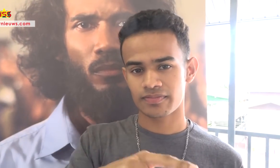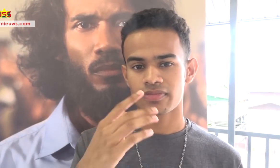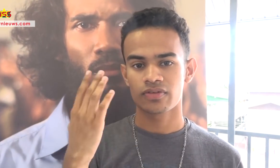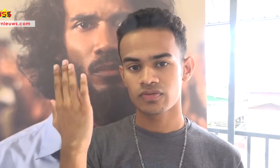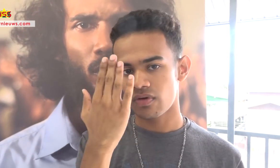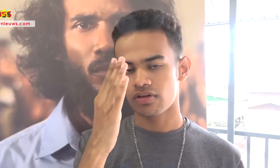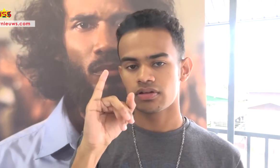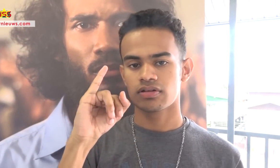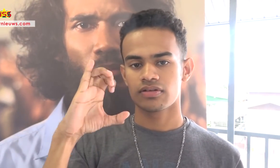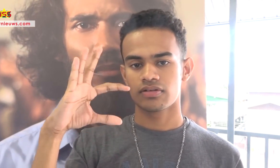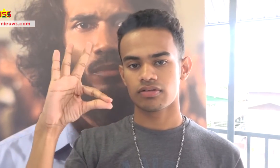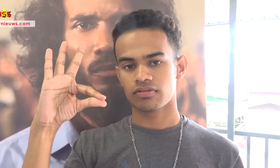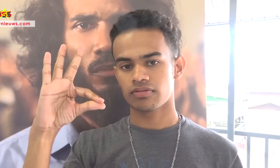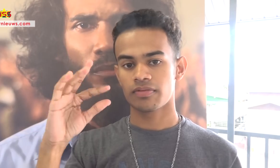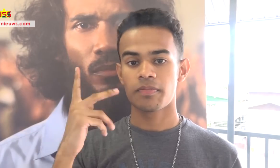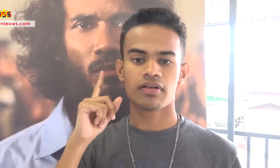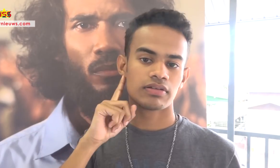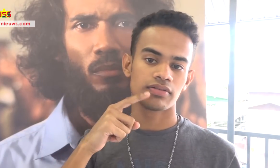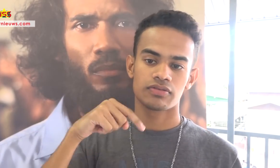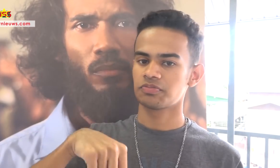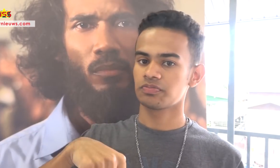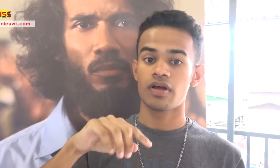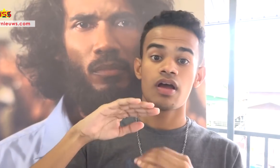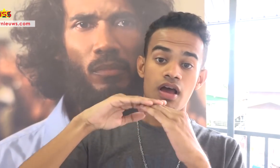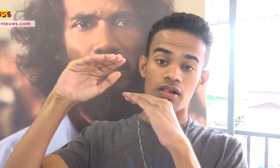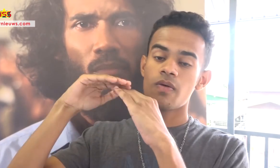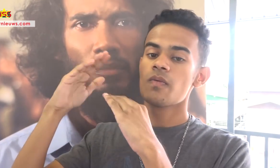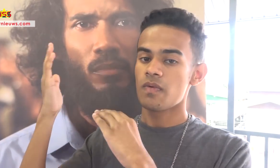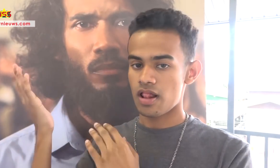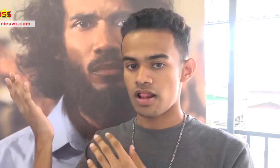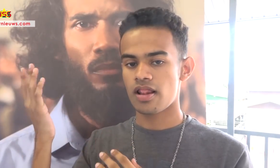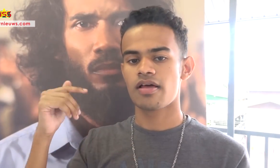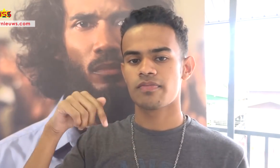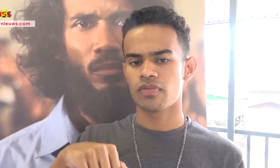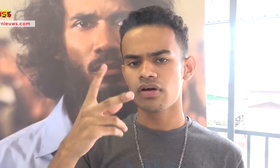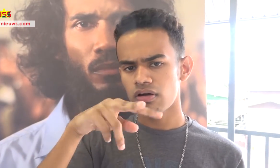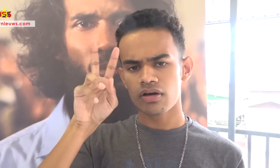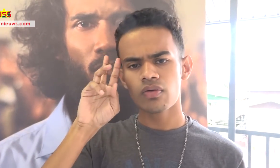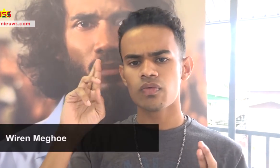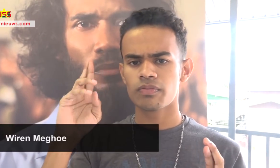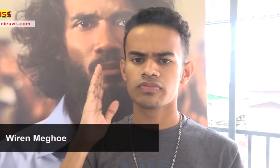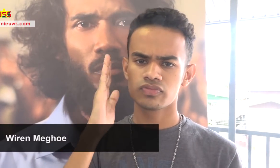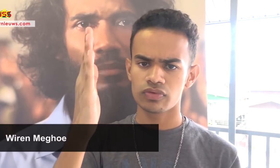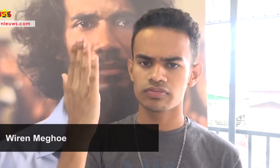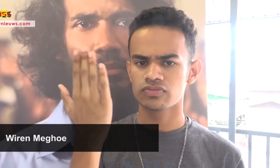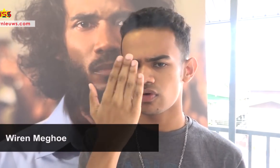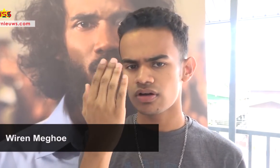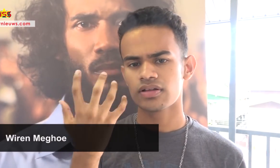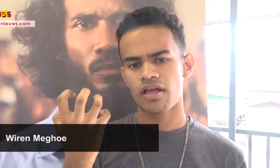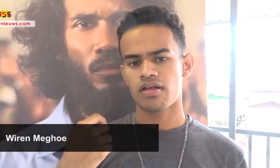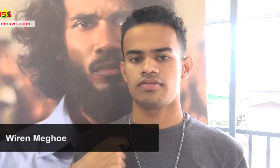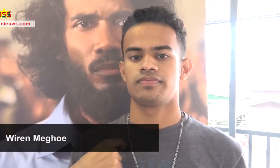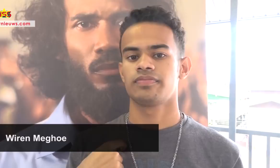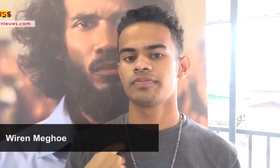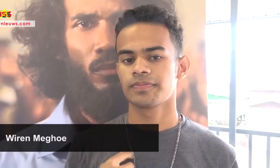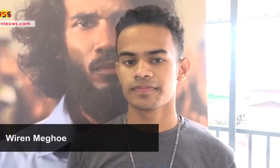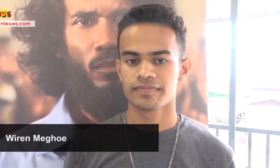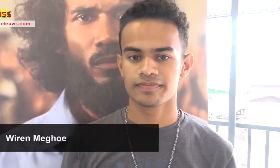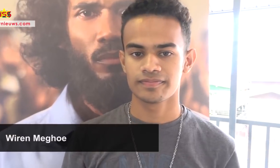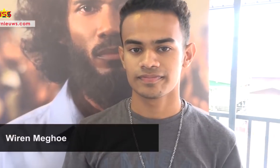wel. Maar het diepere van ICT, ja, dat wil ik wel. Dat kunnen doven hier nog niet doen. In andere landen, dat is er wel. Oh, en dat zou